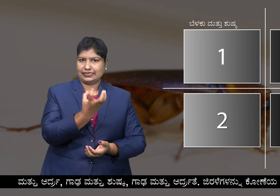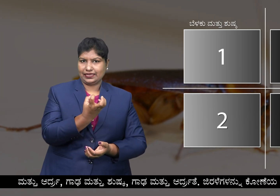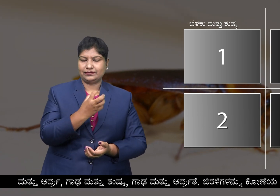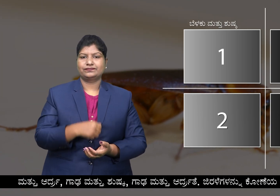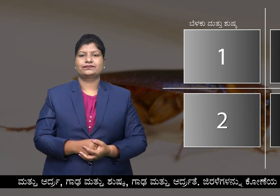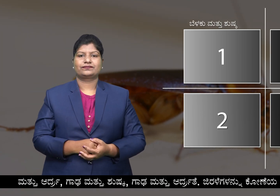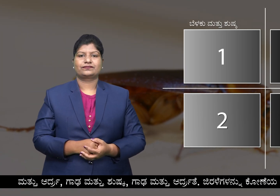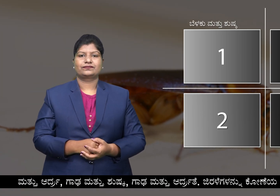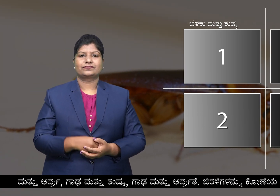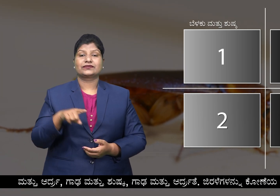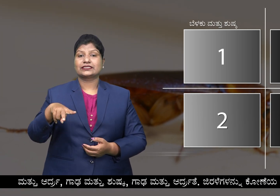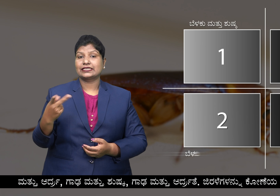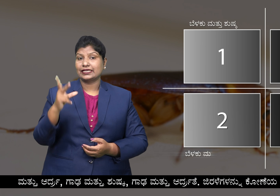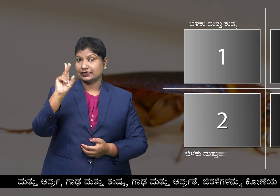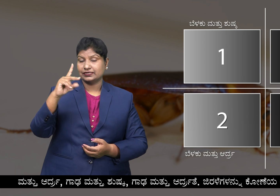ಇರಿಸಿ.